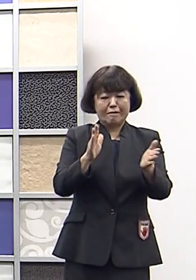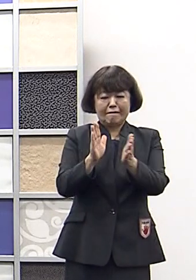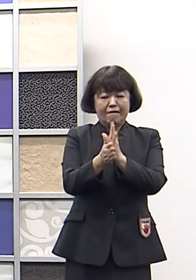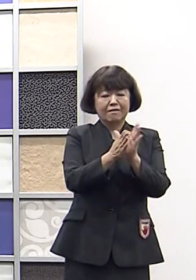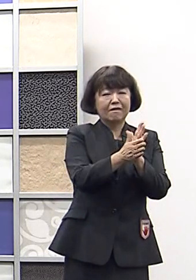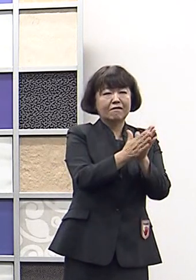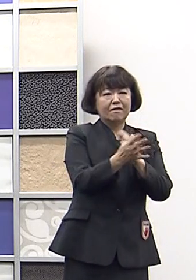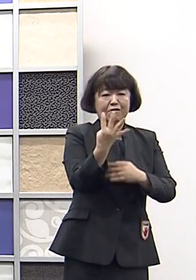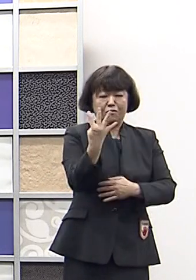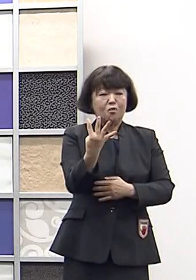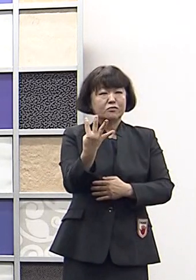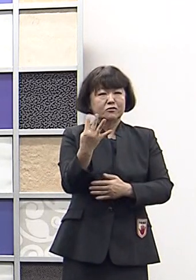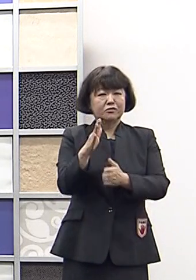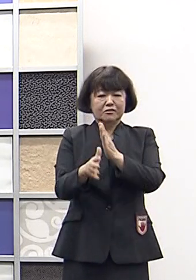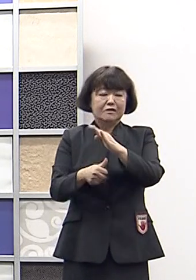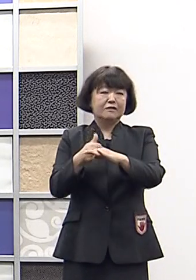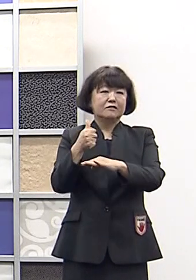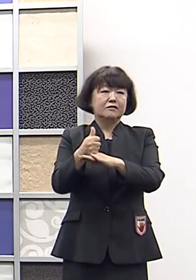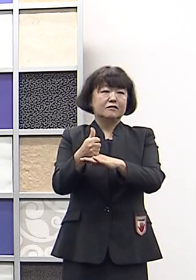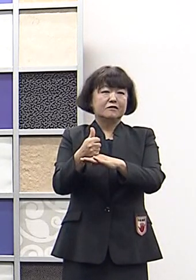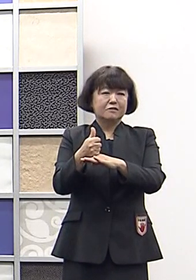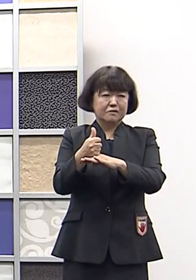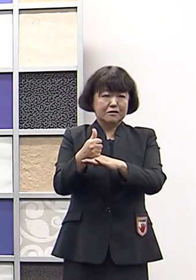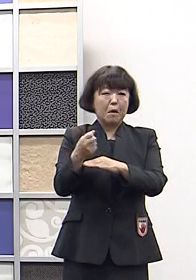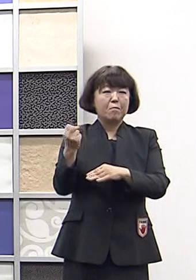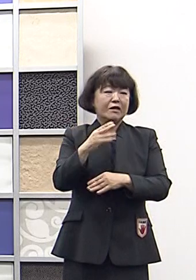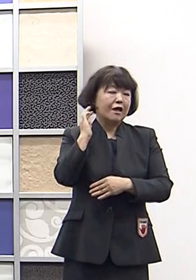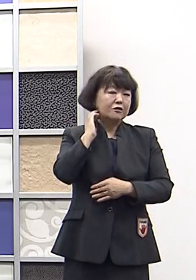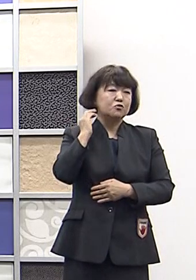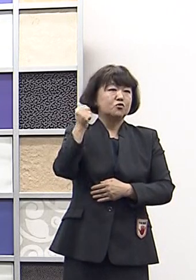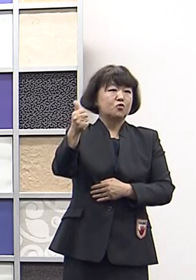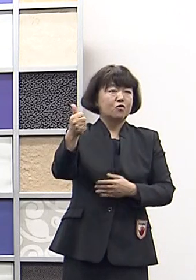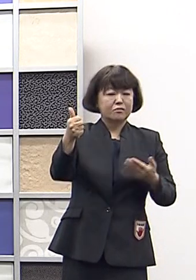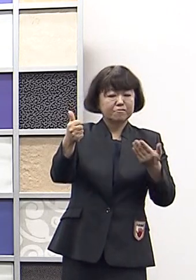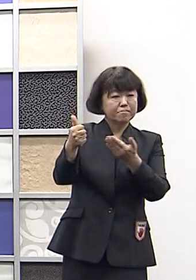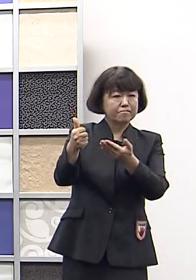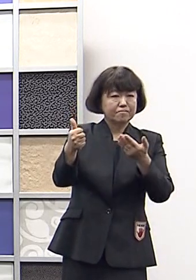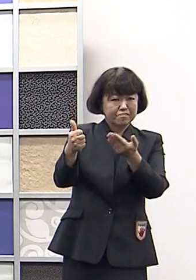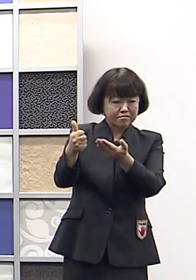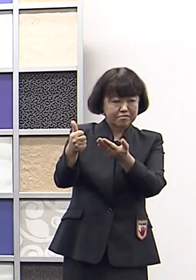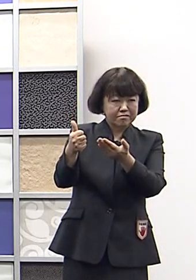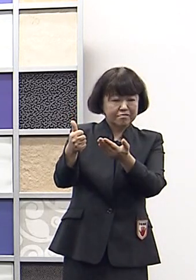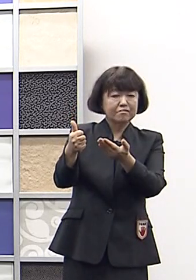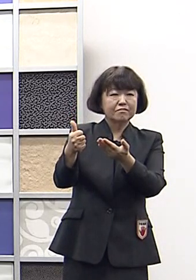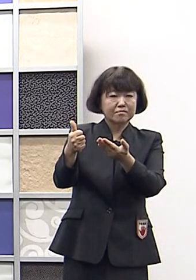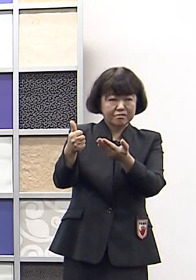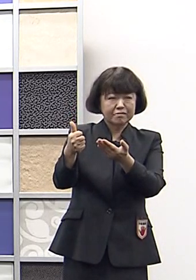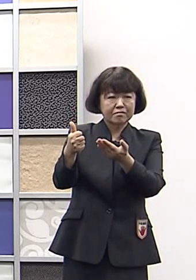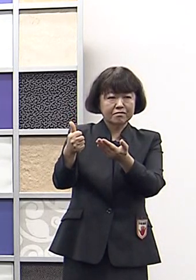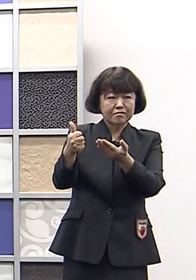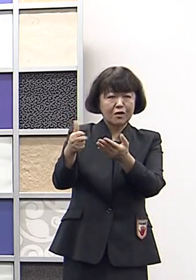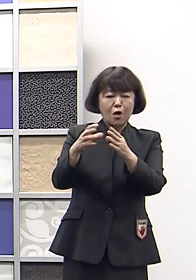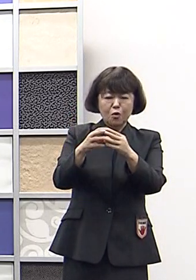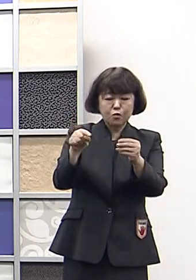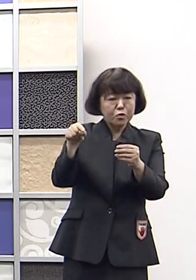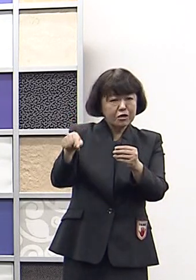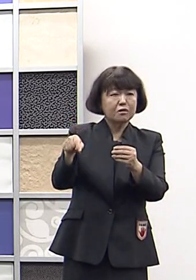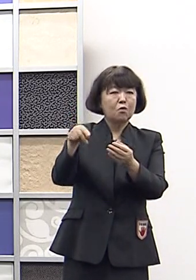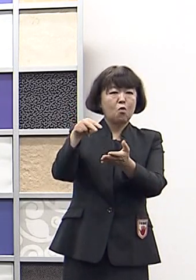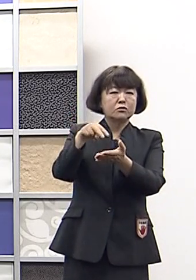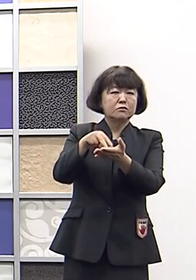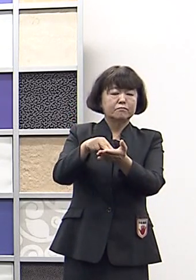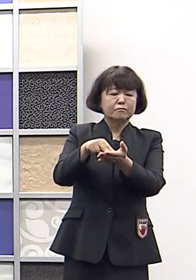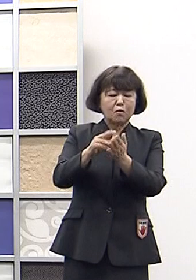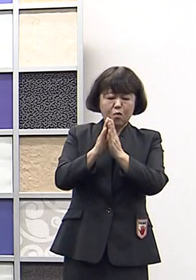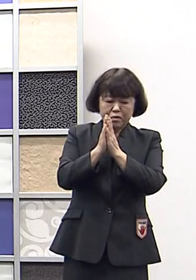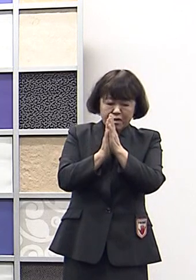事でお伺い、まあ、総理にお伺いした際に、まあ、国としてそのしっかりお願いしますという話